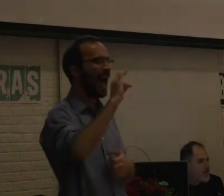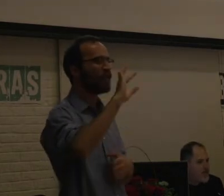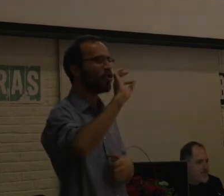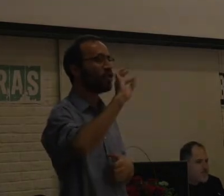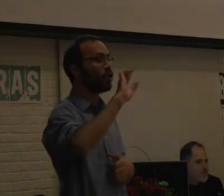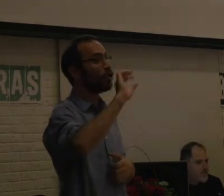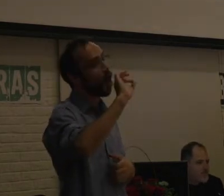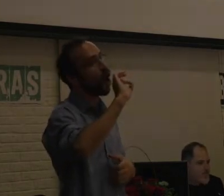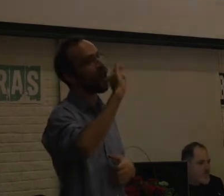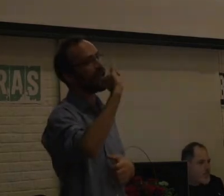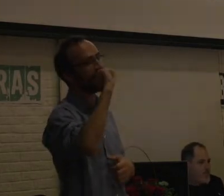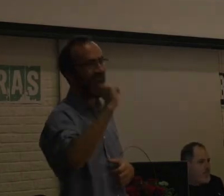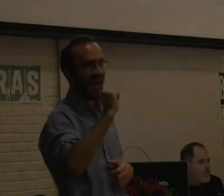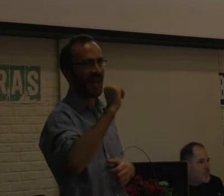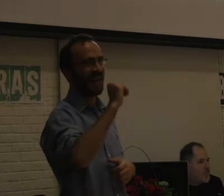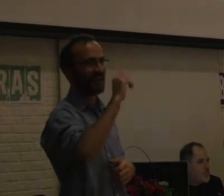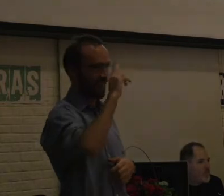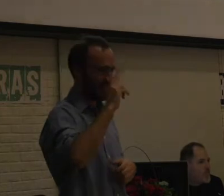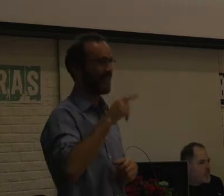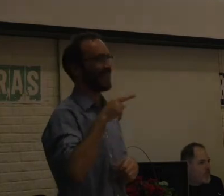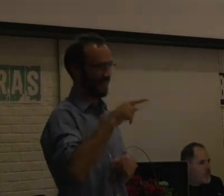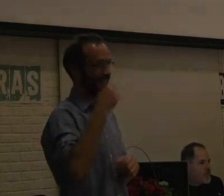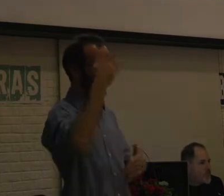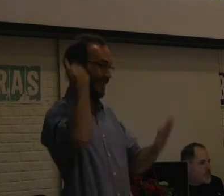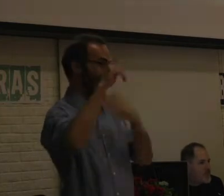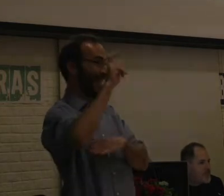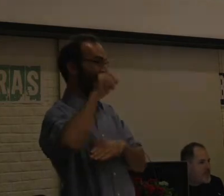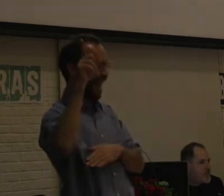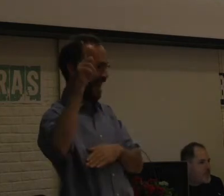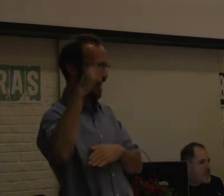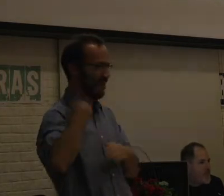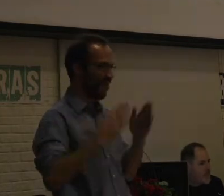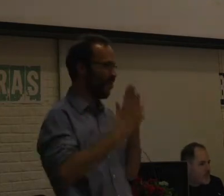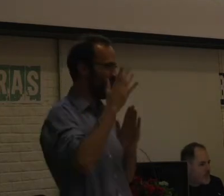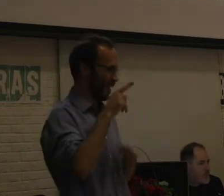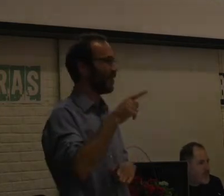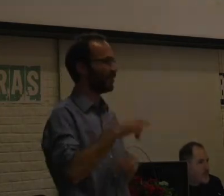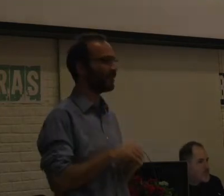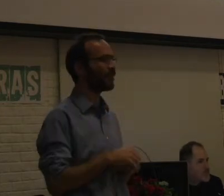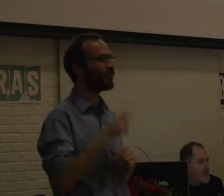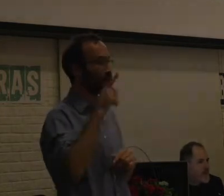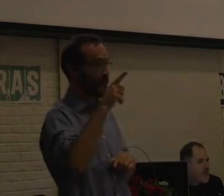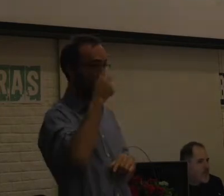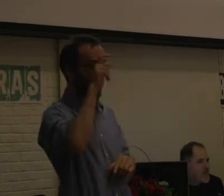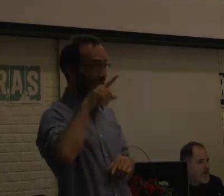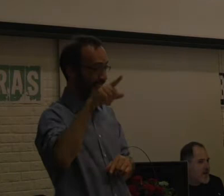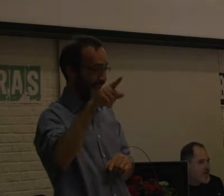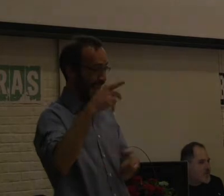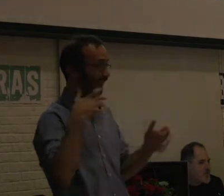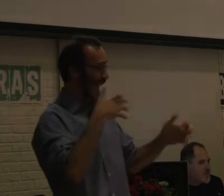Troya hubo uno de los héroes que se llamaba Vianor. Pues bien, el nieto